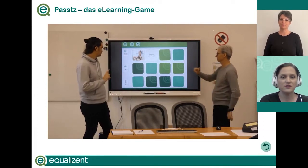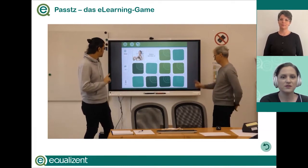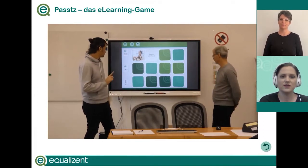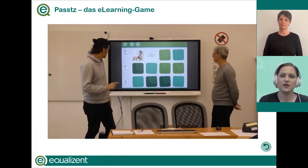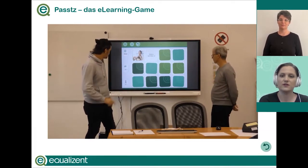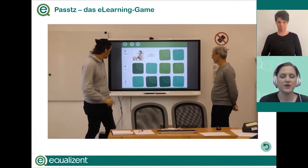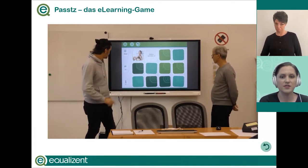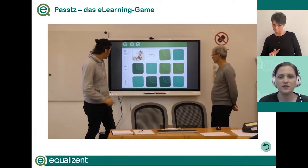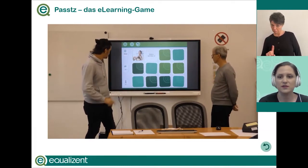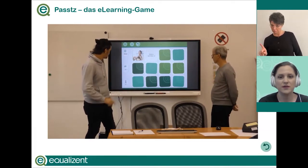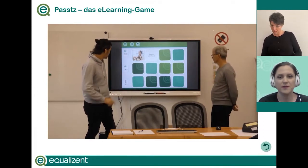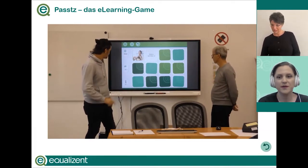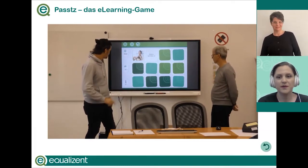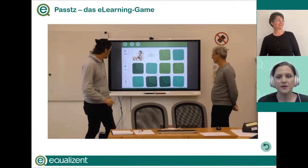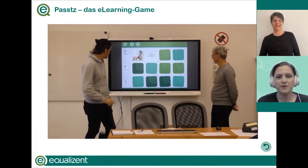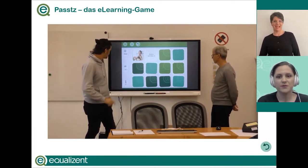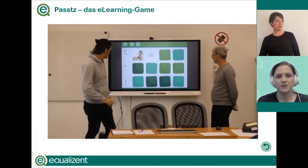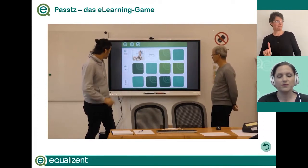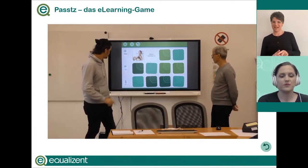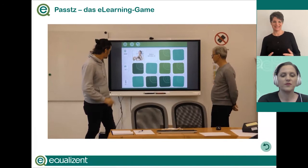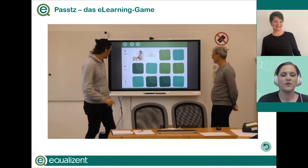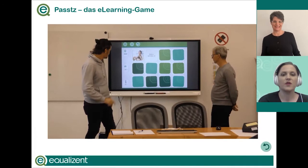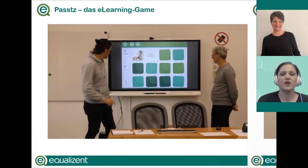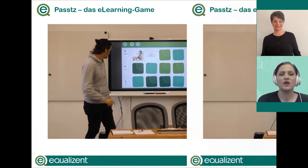Passt das? Nein, das passt nicht.